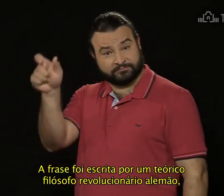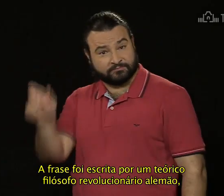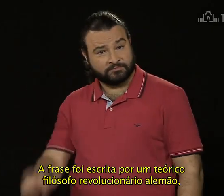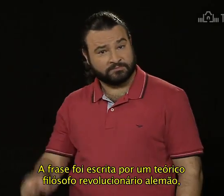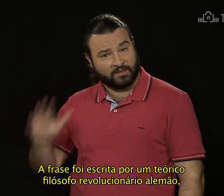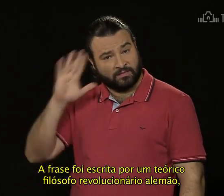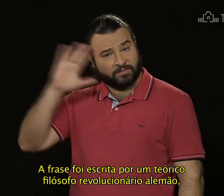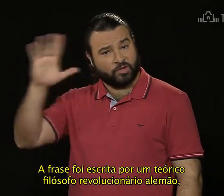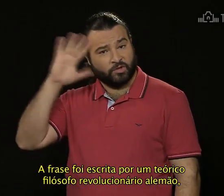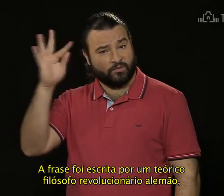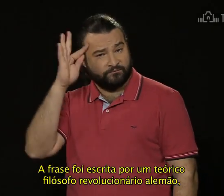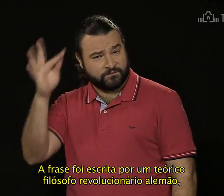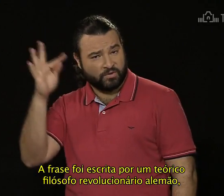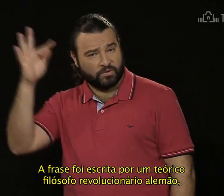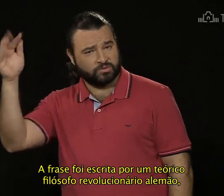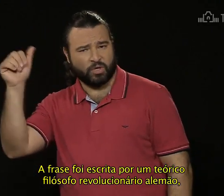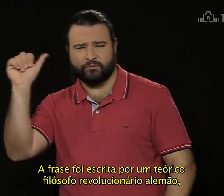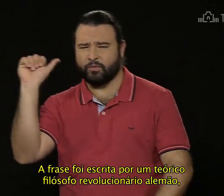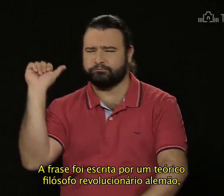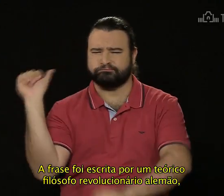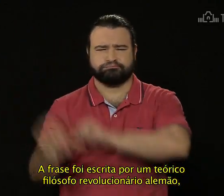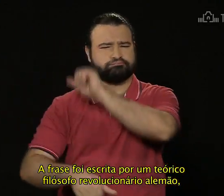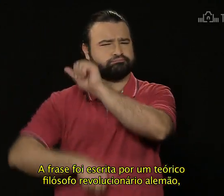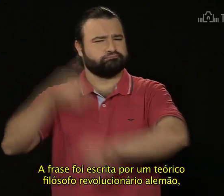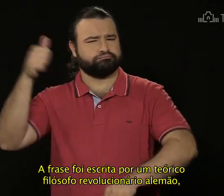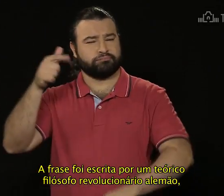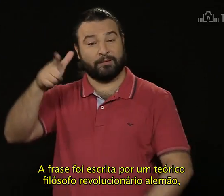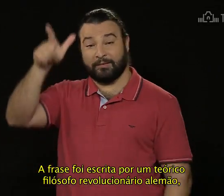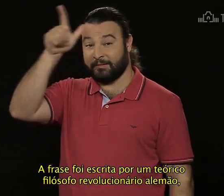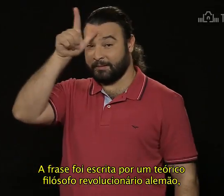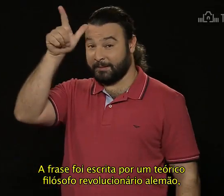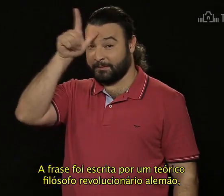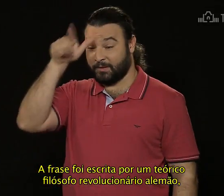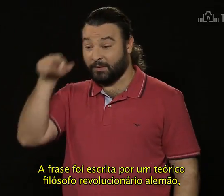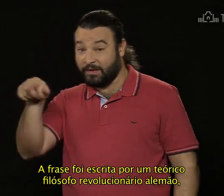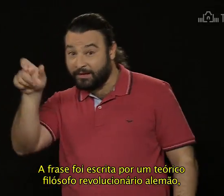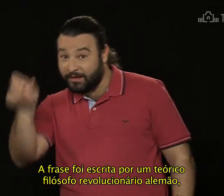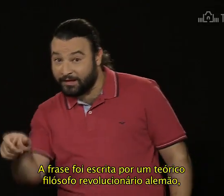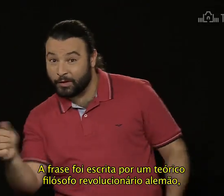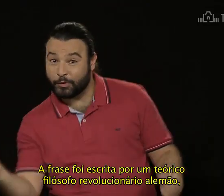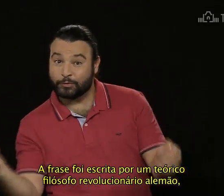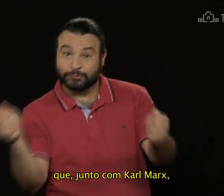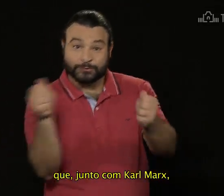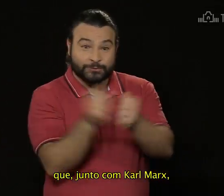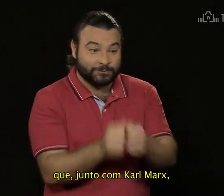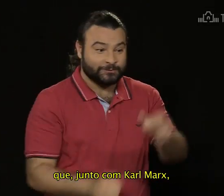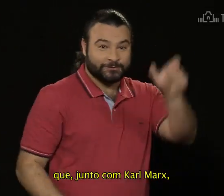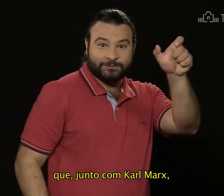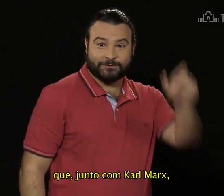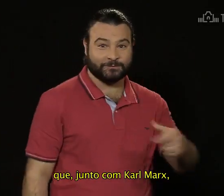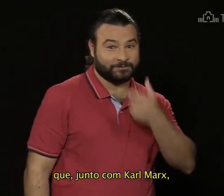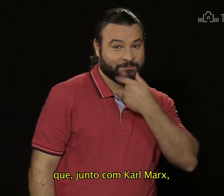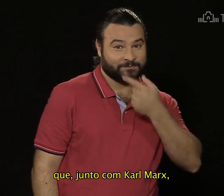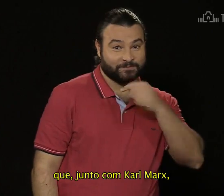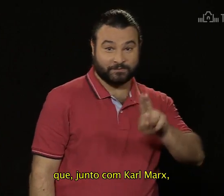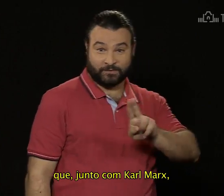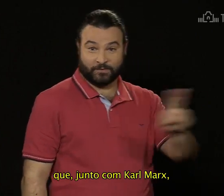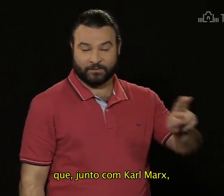por um teórico filósofo revolucionário alemão que junto com Karl Marx